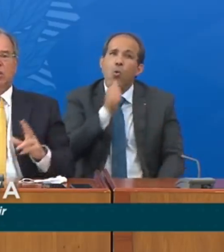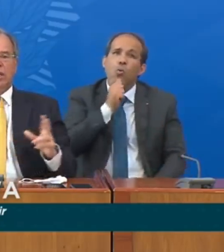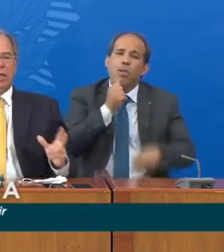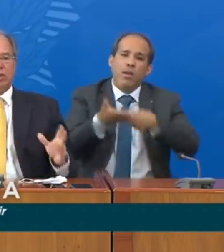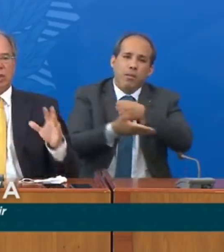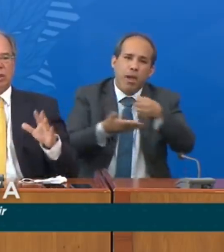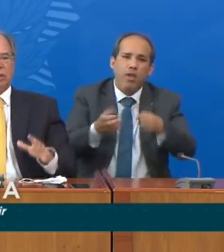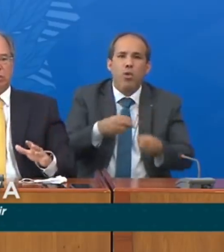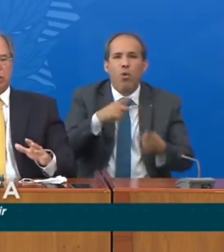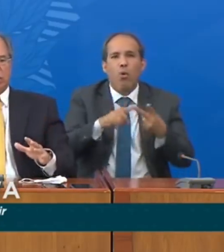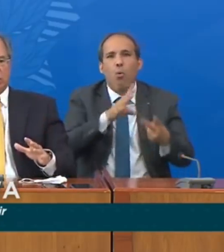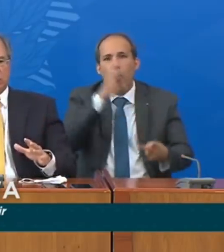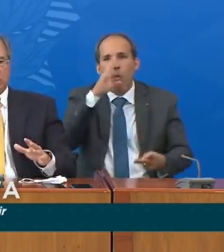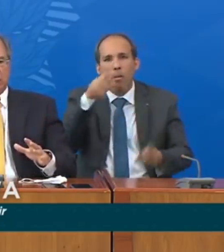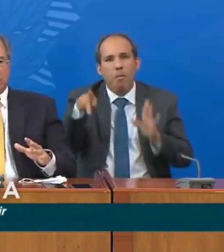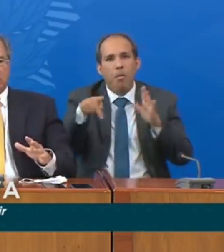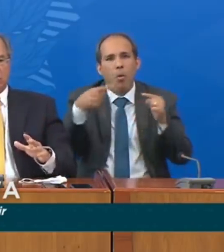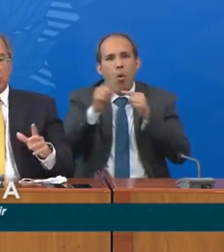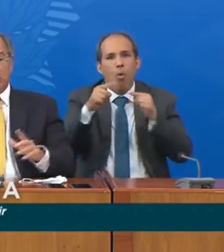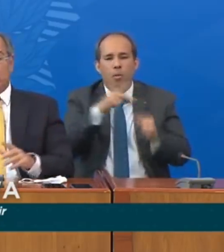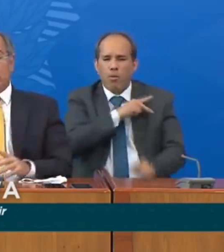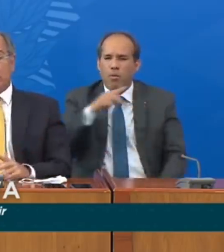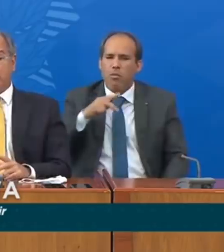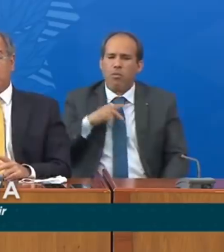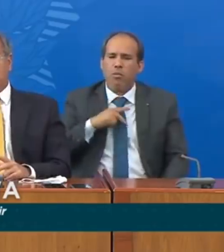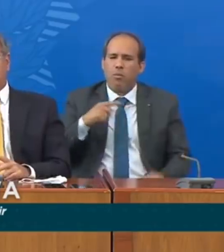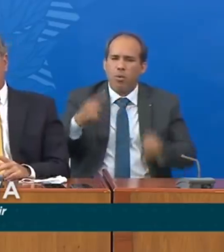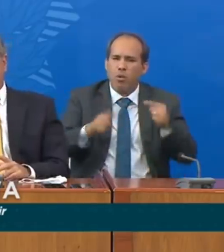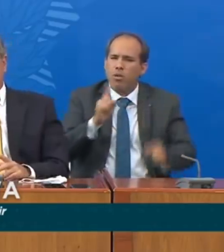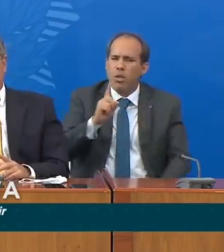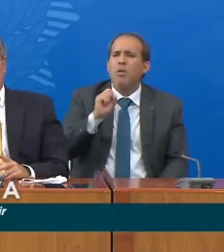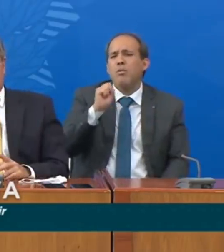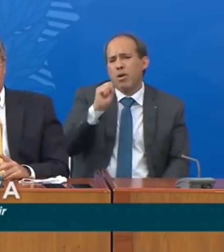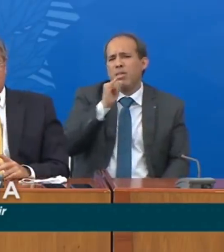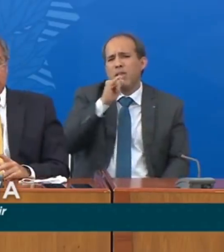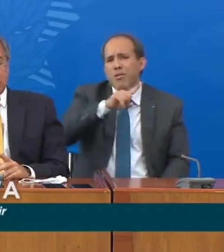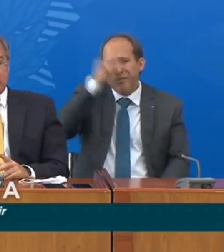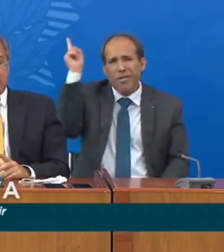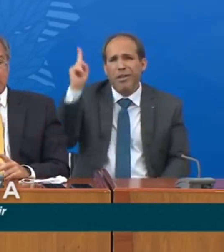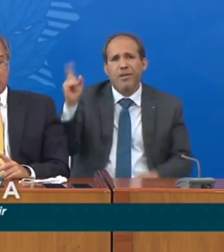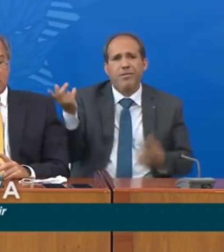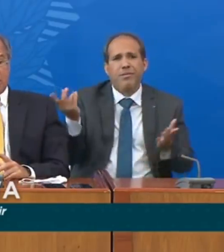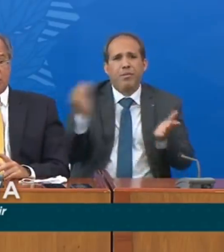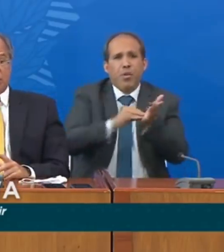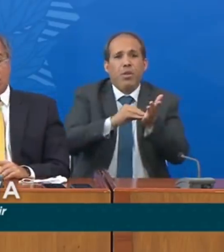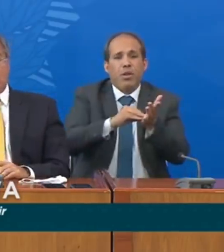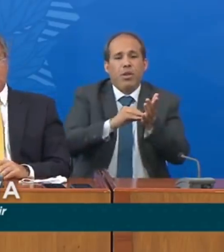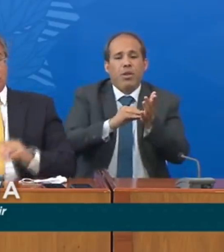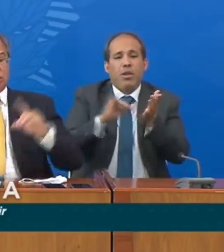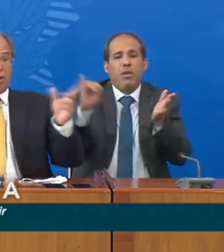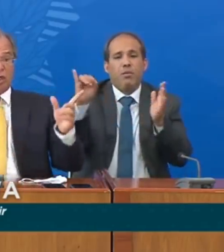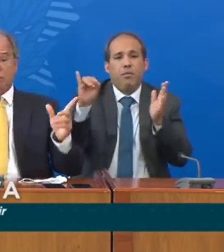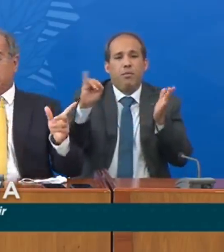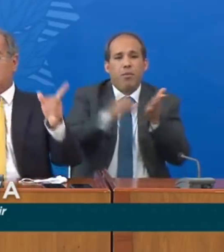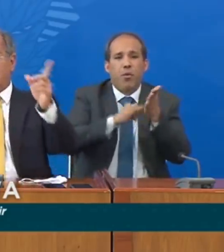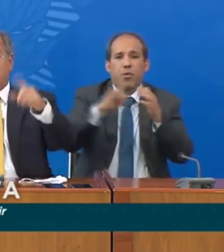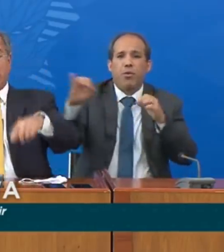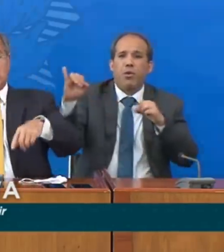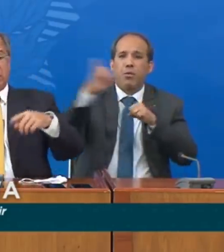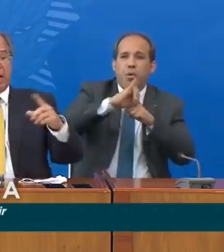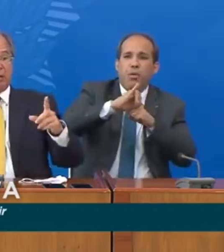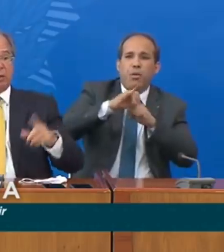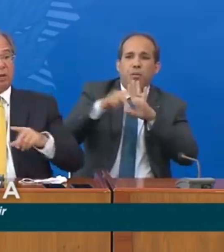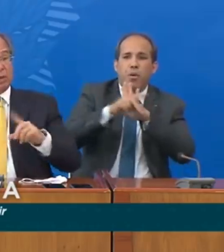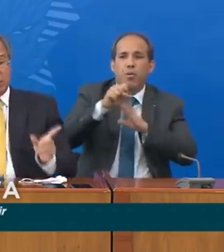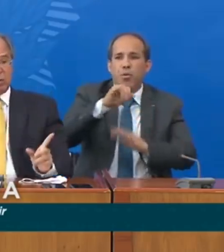ou incoerente com as nossas políticas. Nós poderíamos botar imposto de exportação agora, por exemplo, sobre o preço de soja, óleo de soja, para derrubar o